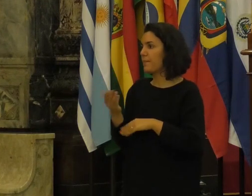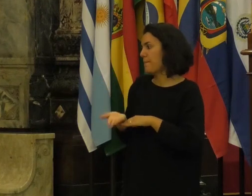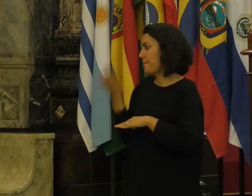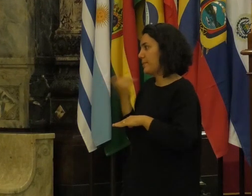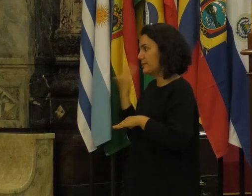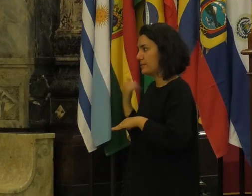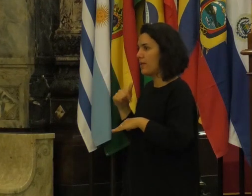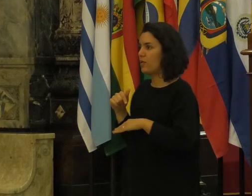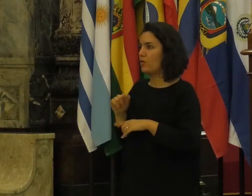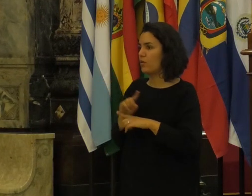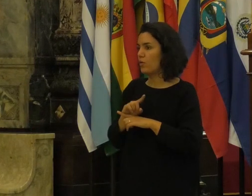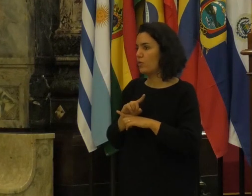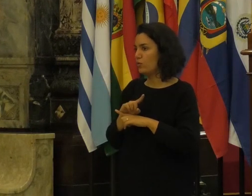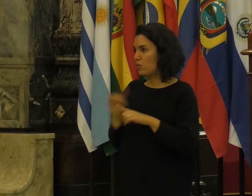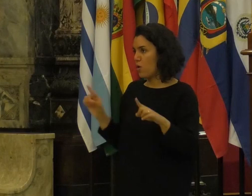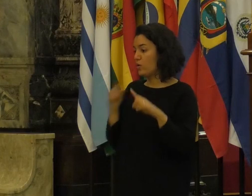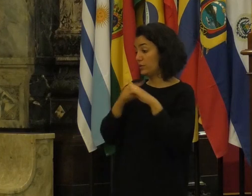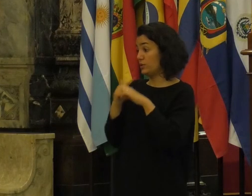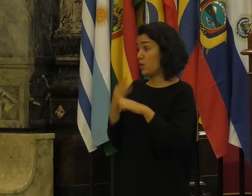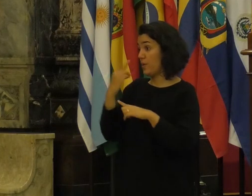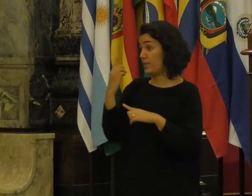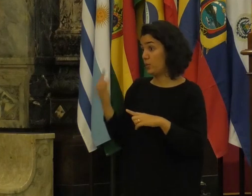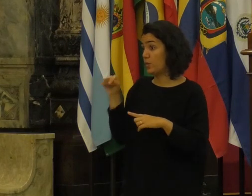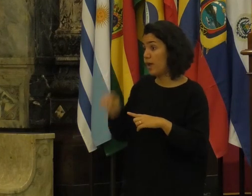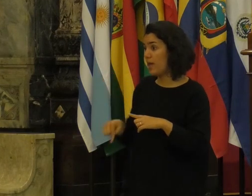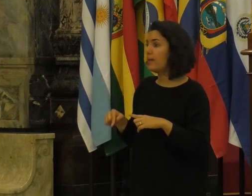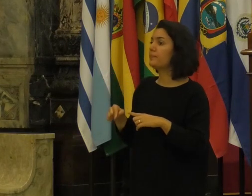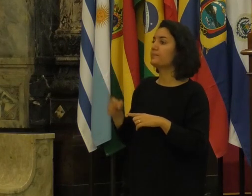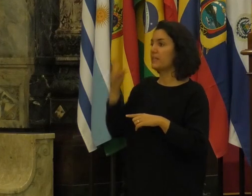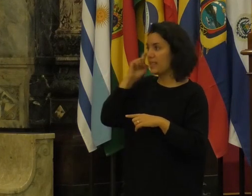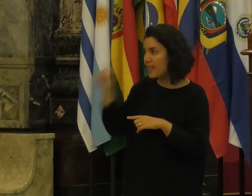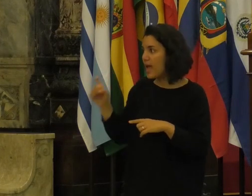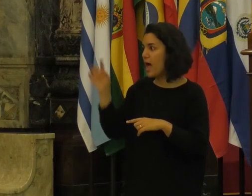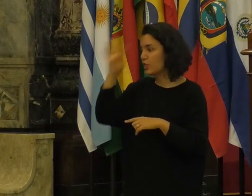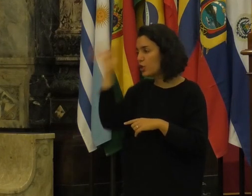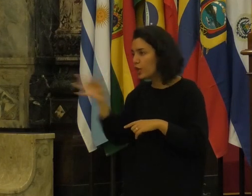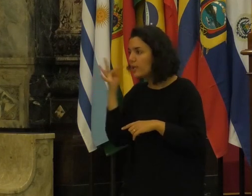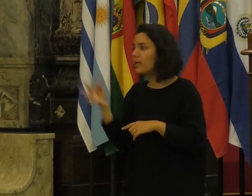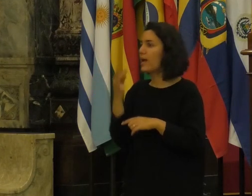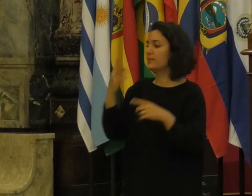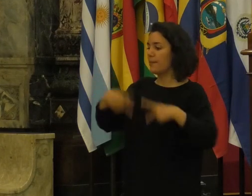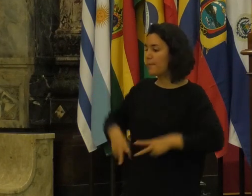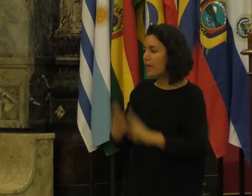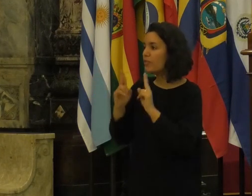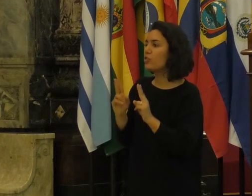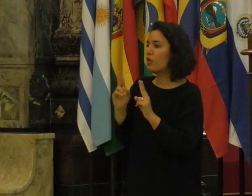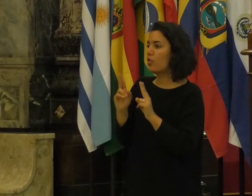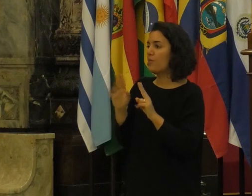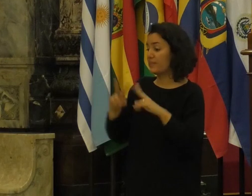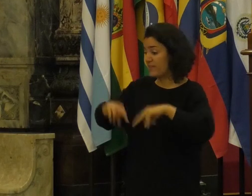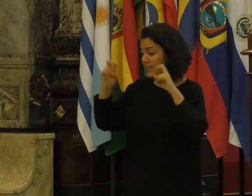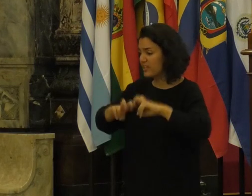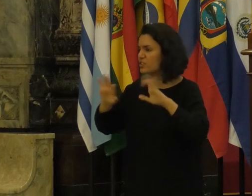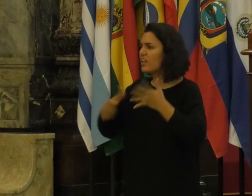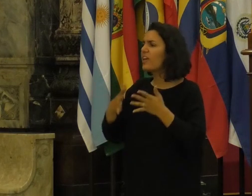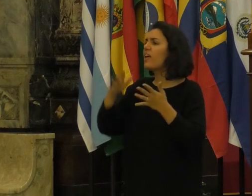que va a decir el 21, se han adoptado ideas, teorías, métodos y evidencias de investigación procedentes de otras